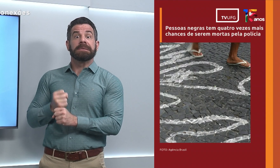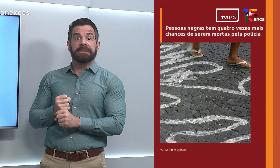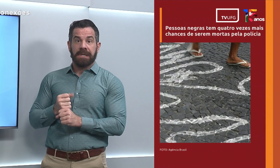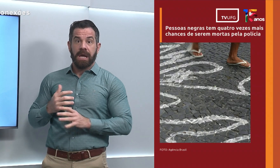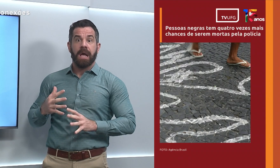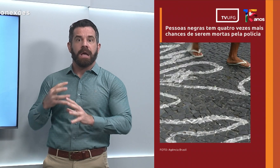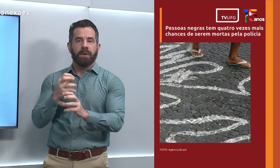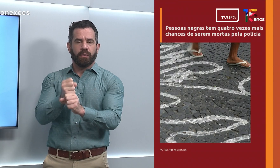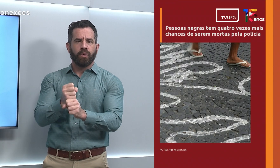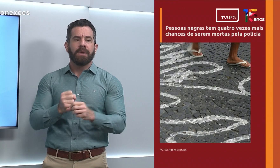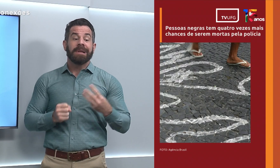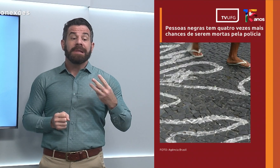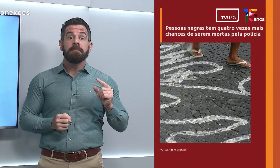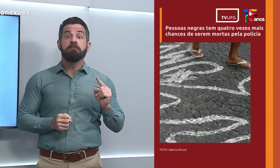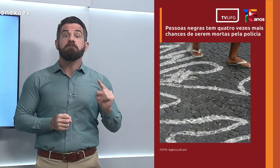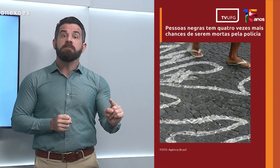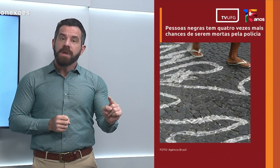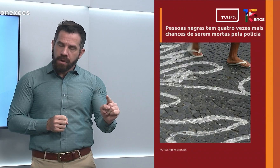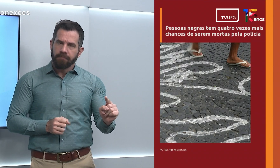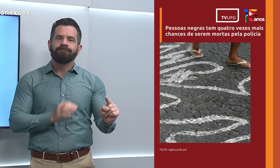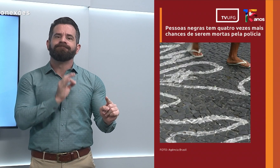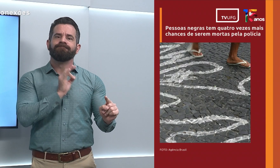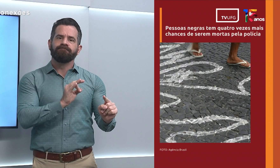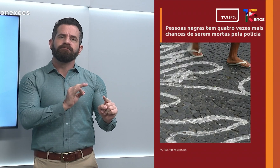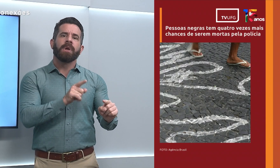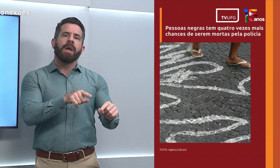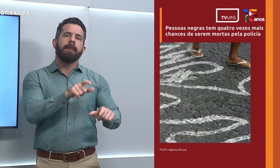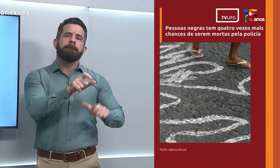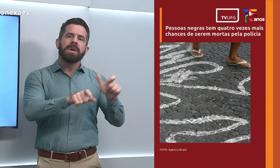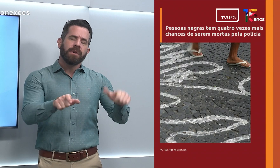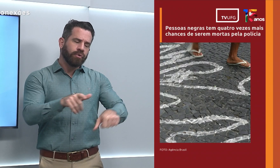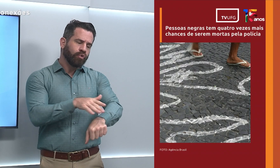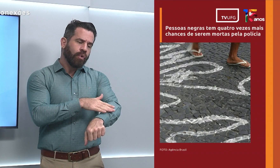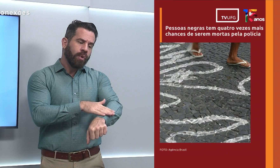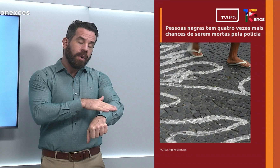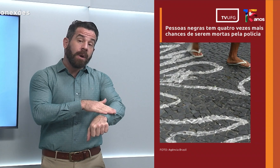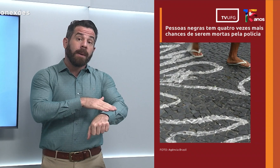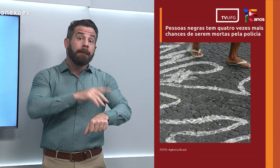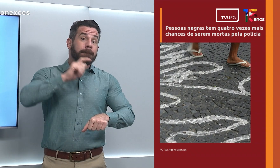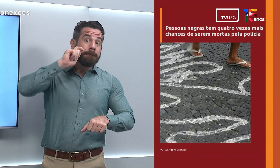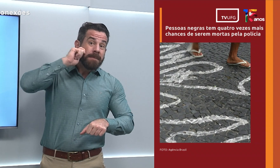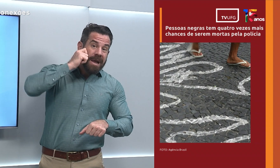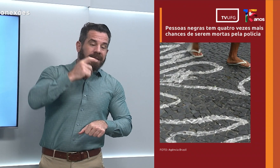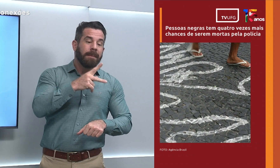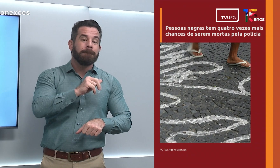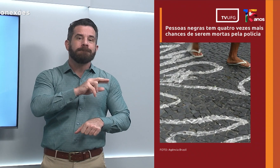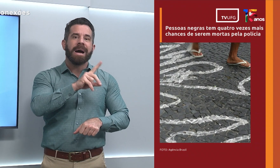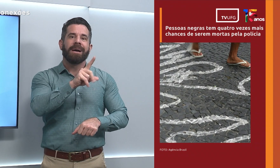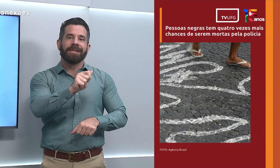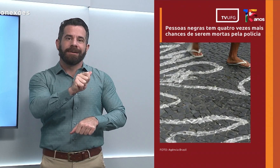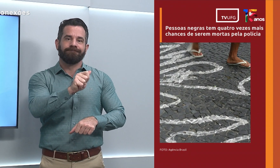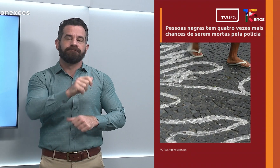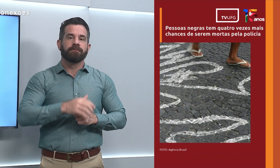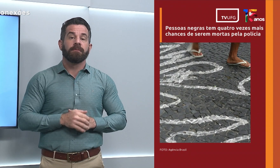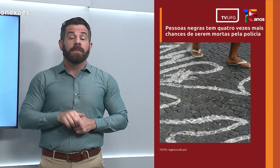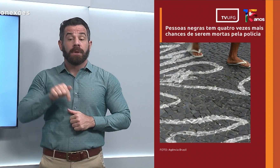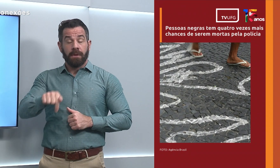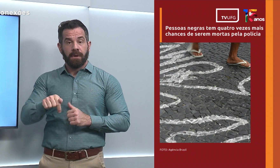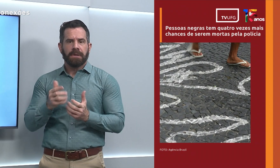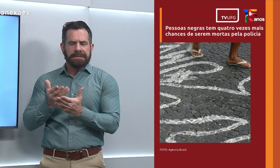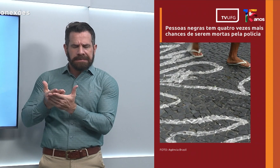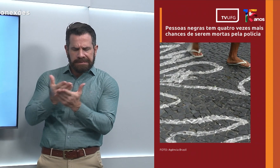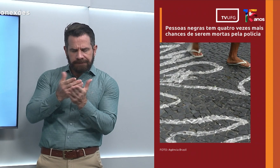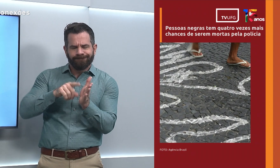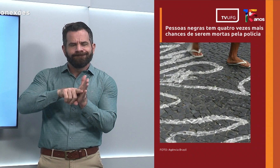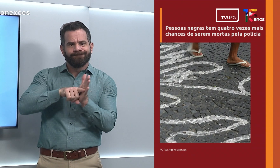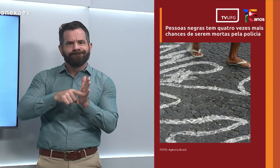de 3.000 mortes foram de pessoas pretas ou pardas. Por isso, o estudo conclui que pessoas negras